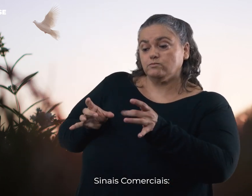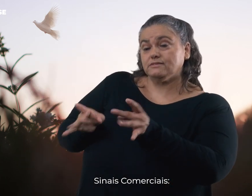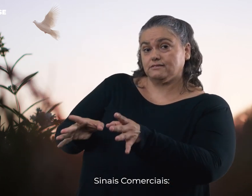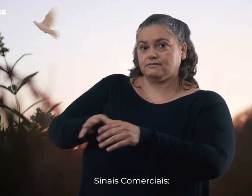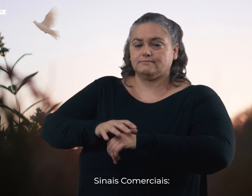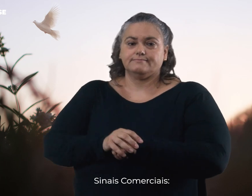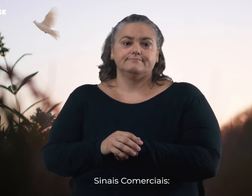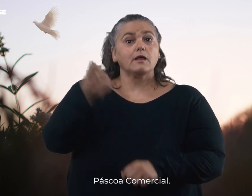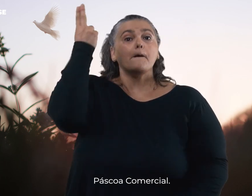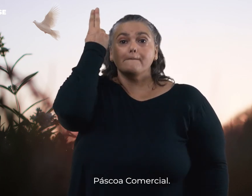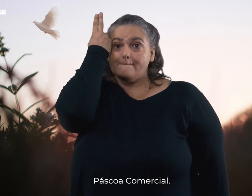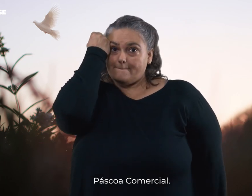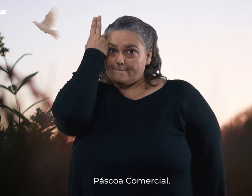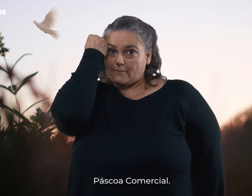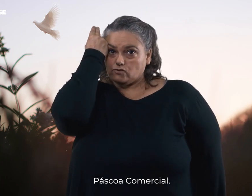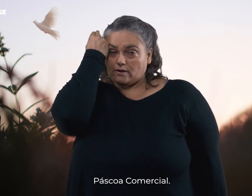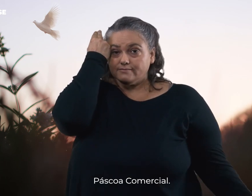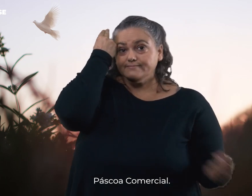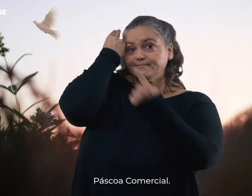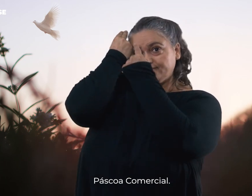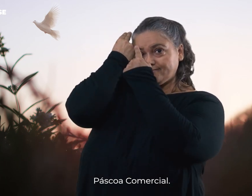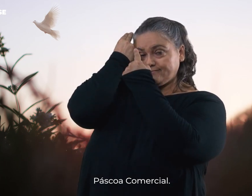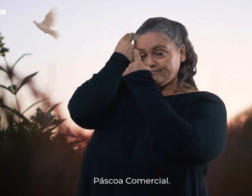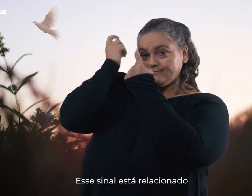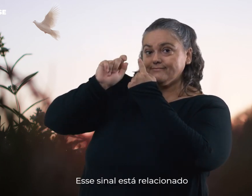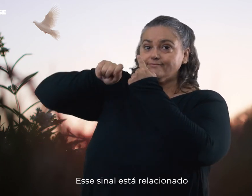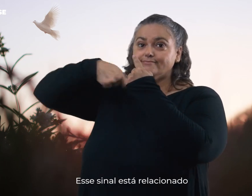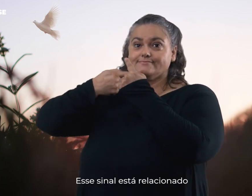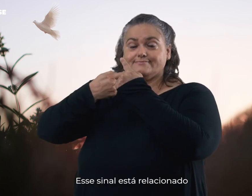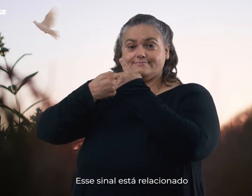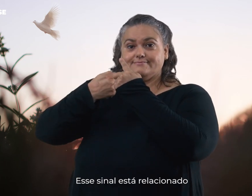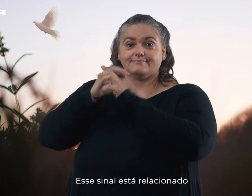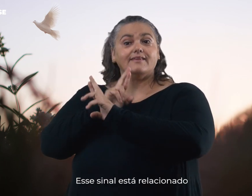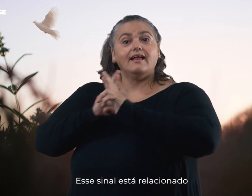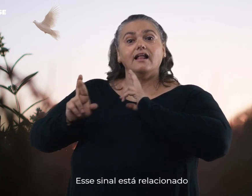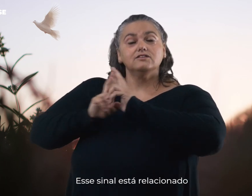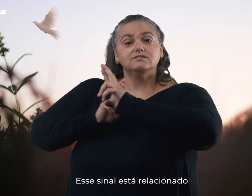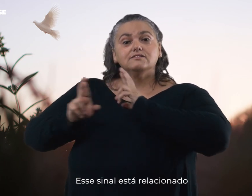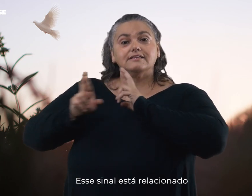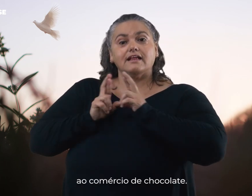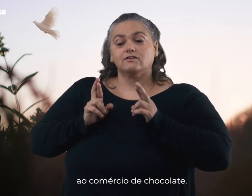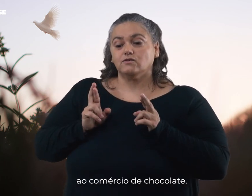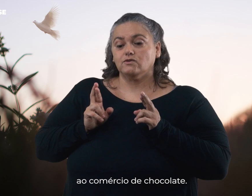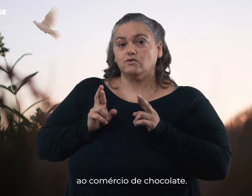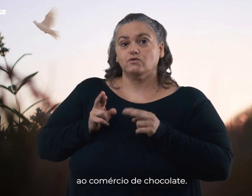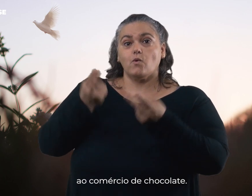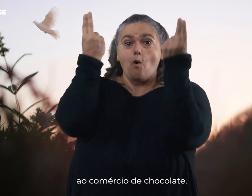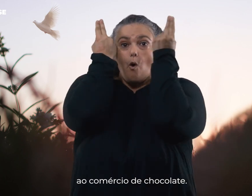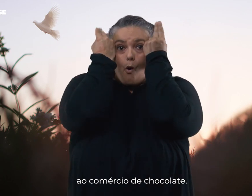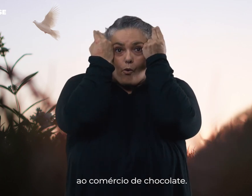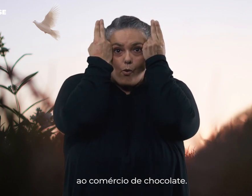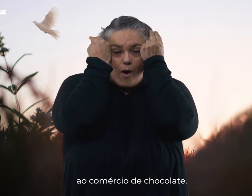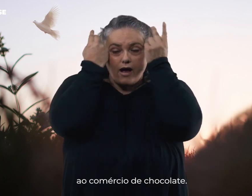Páscoa comercial Este sinal está relacionado ao comércio de chocolate.